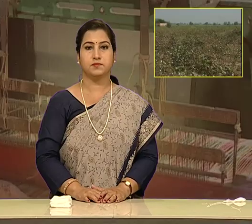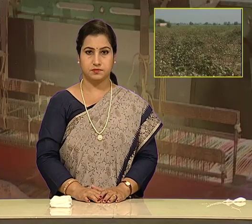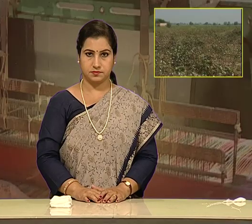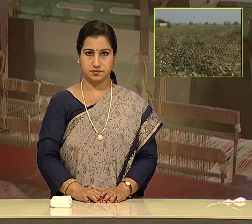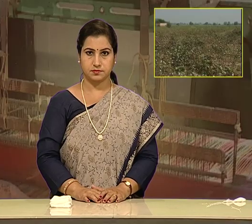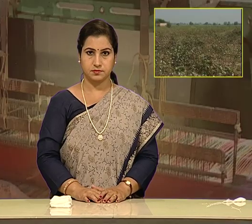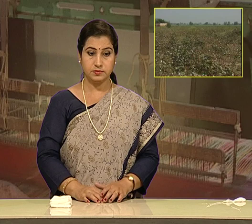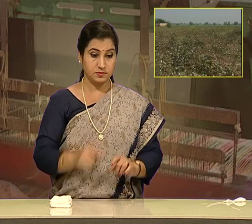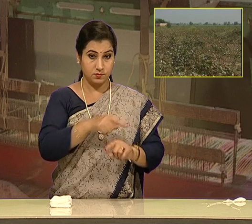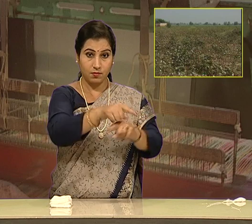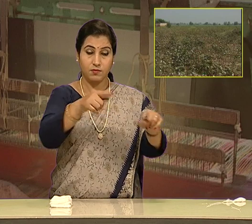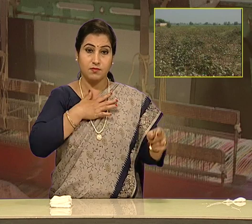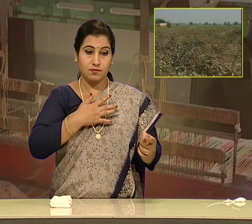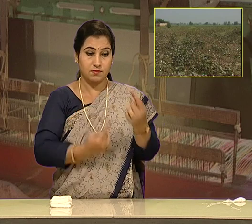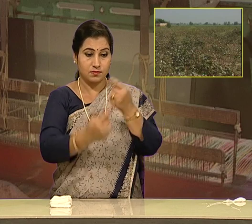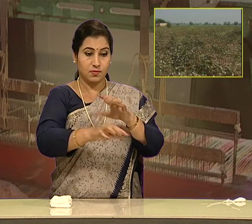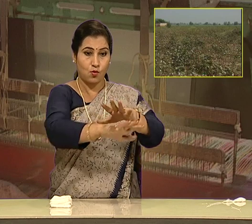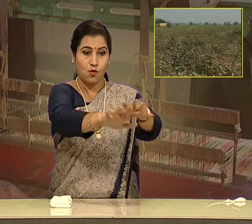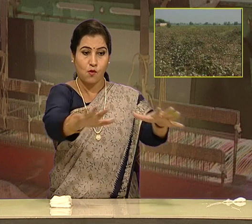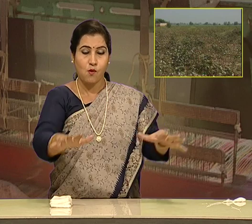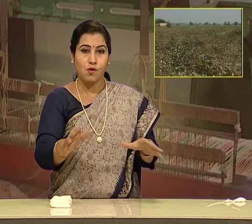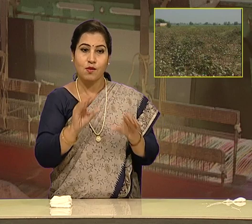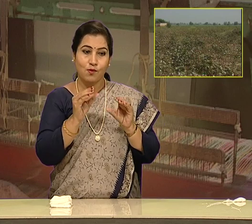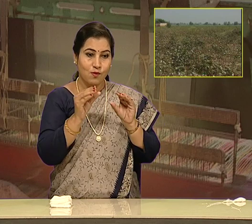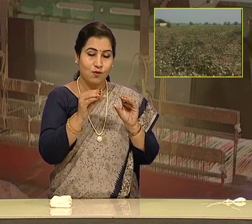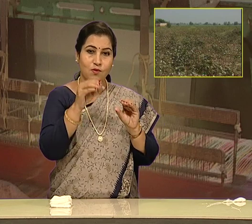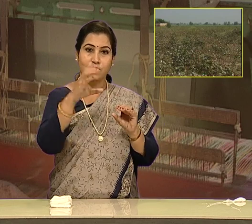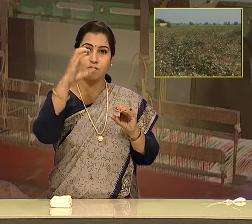पूरा खेत कपास के रोवों से भरा है।